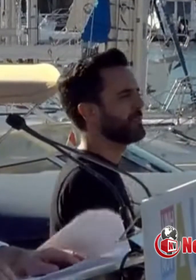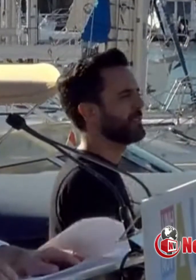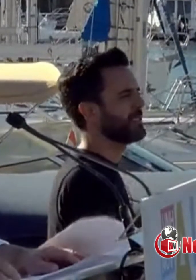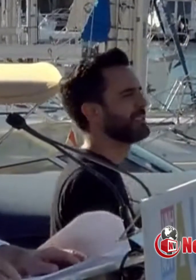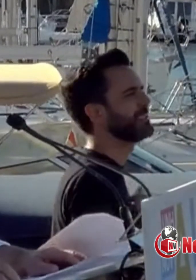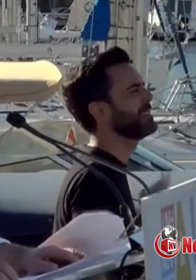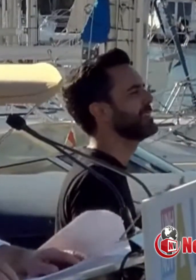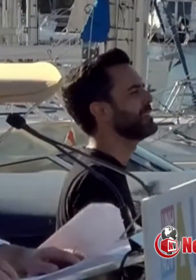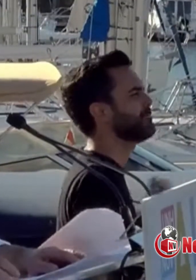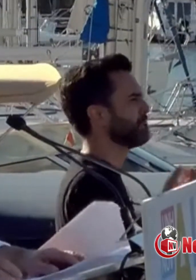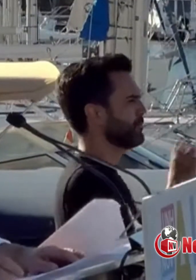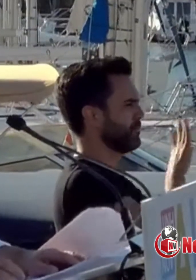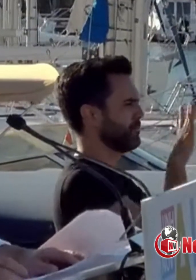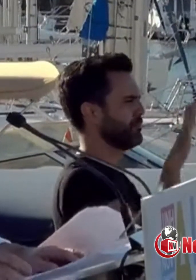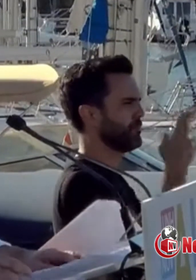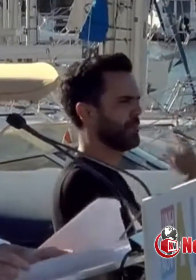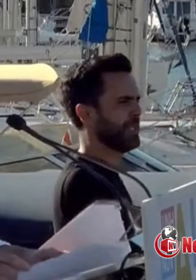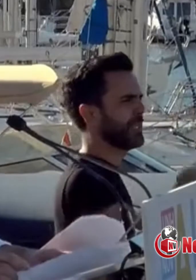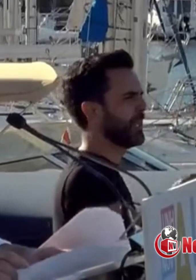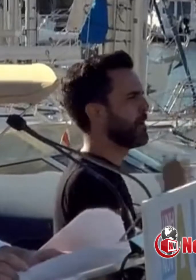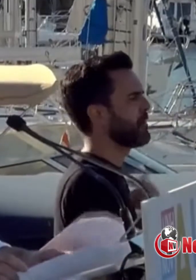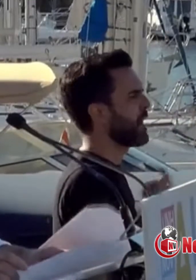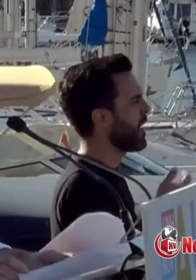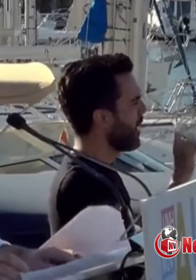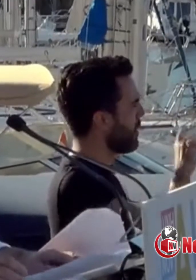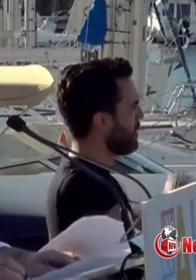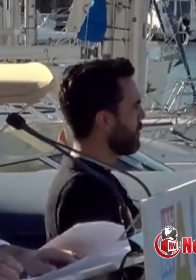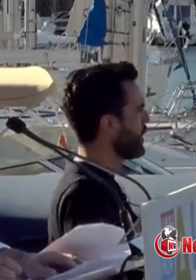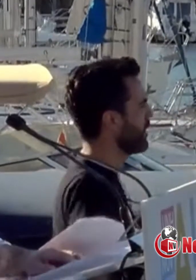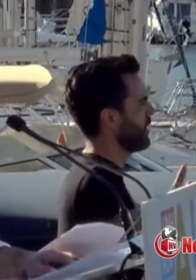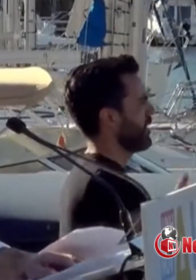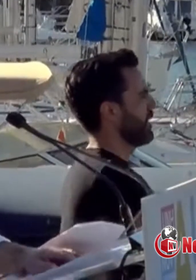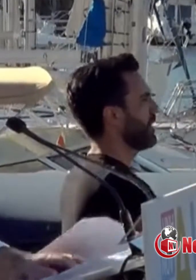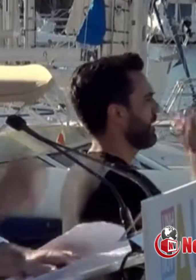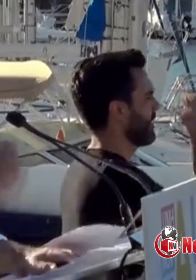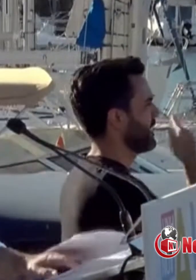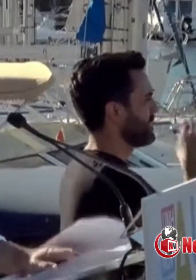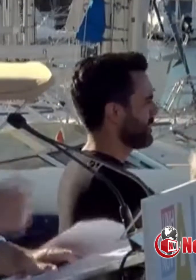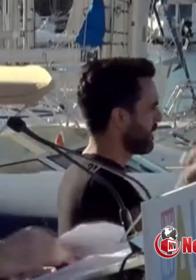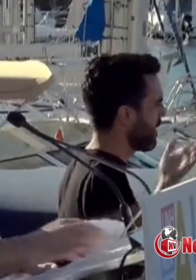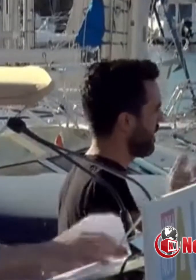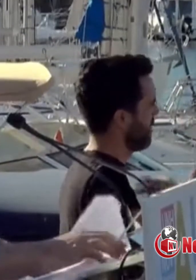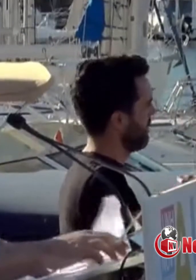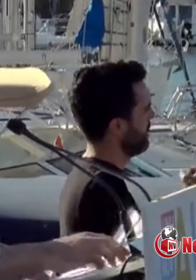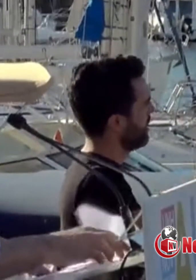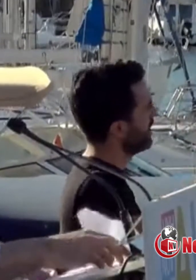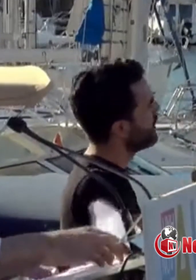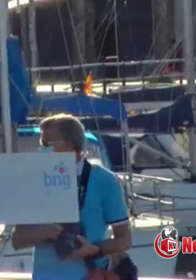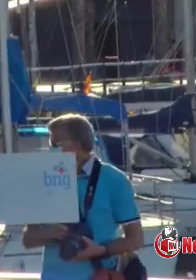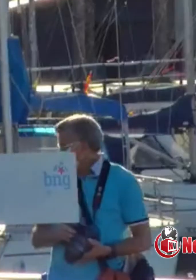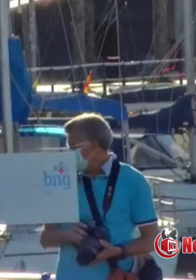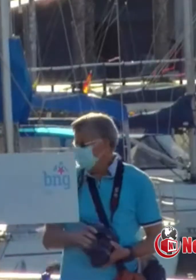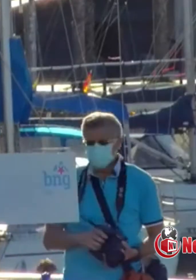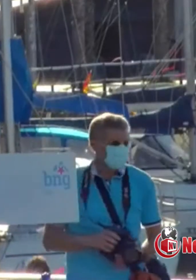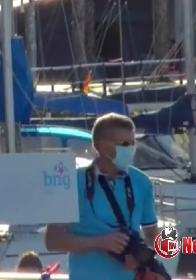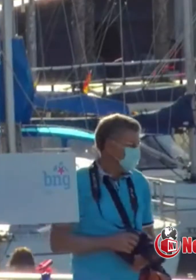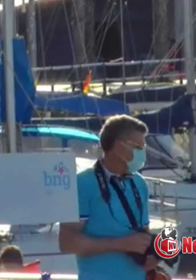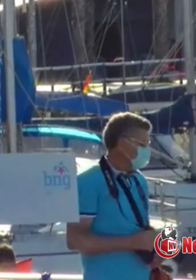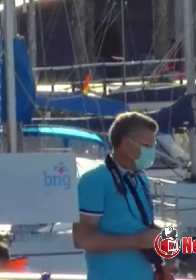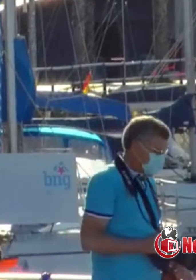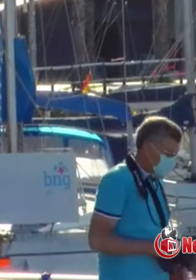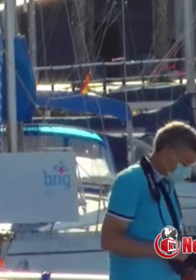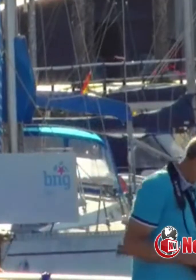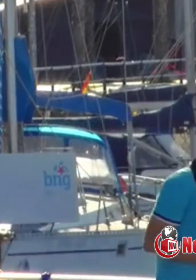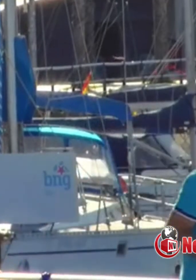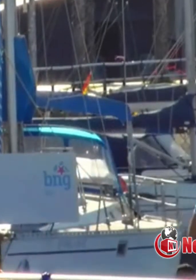política para colocar sempre por diante os intereses de Galicia para facelos valer. Necesitamos un proxecto de transformación social